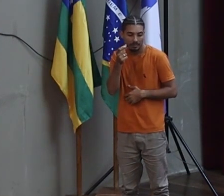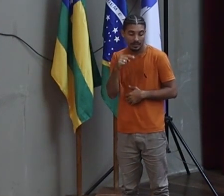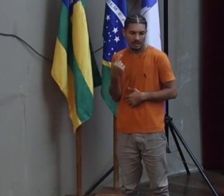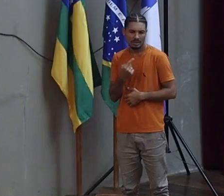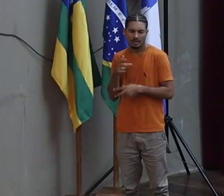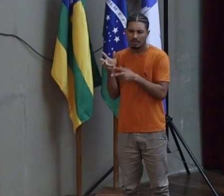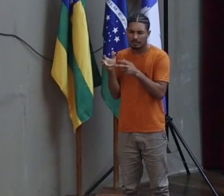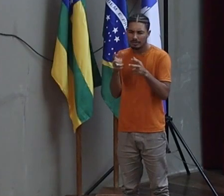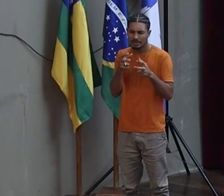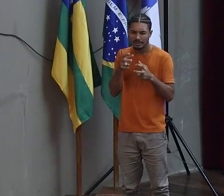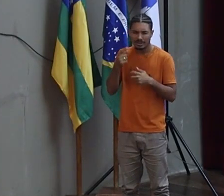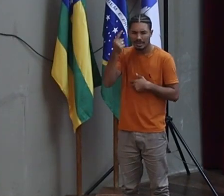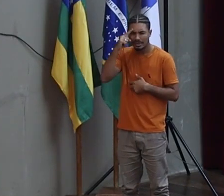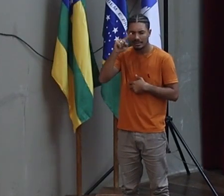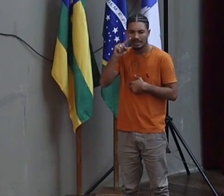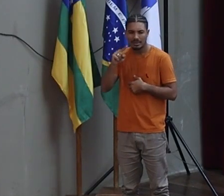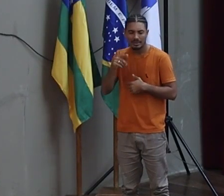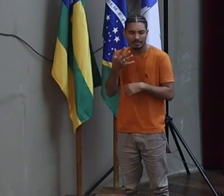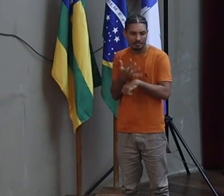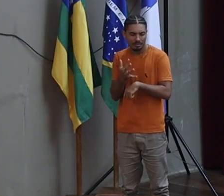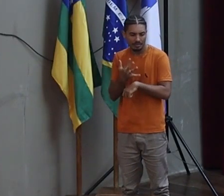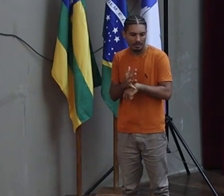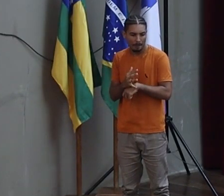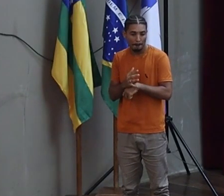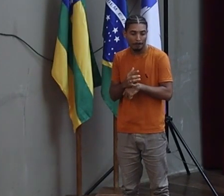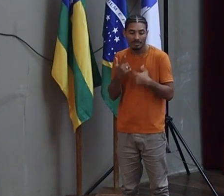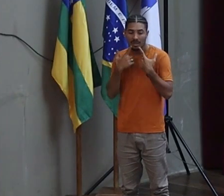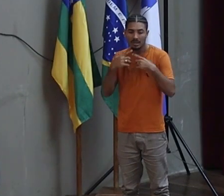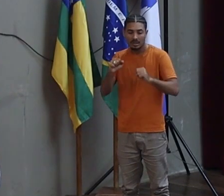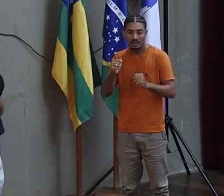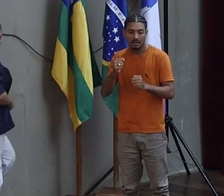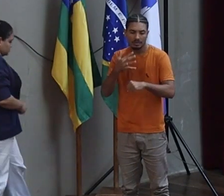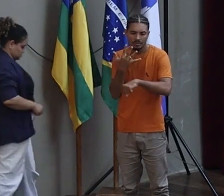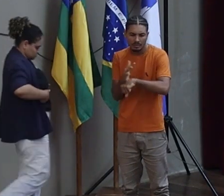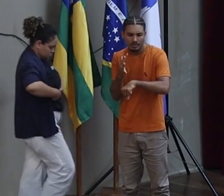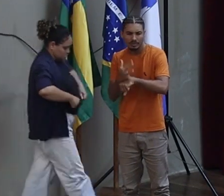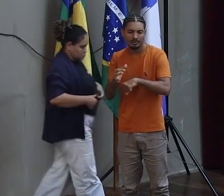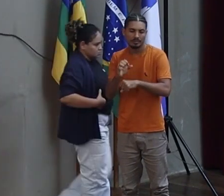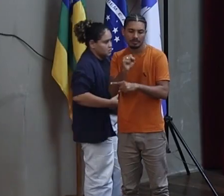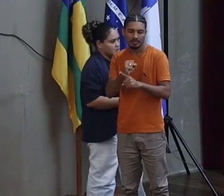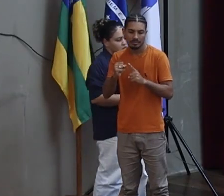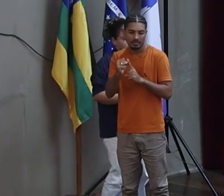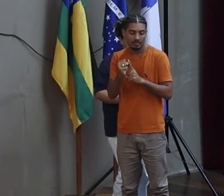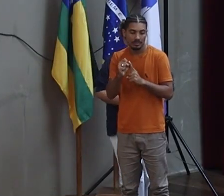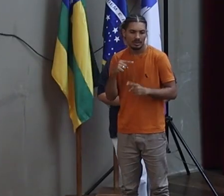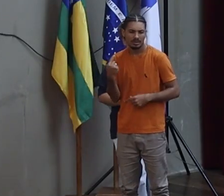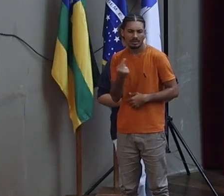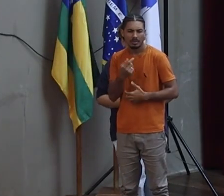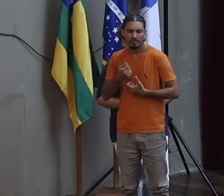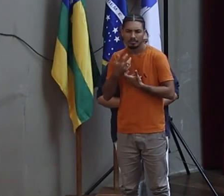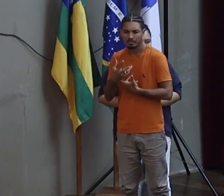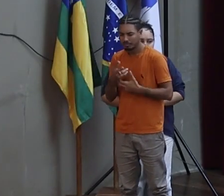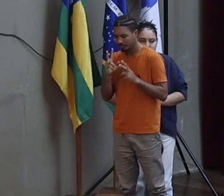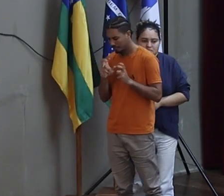gente percebe a ideia da praxis, né, a ideia de que a linguagem é uma prática social, e nós falamos de